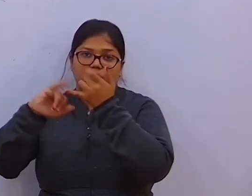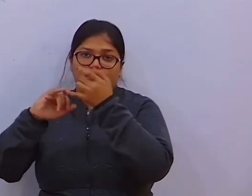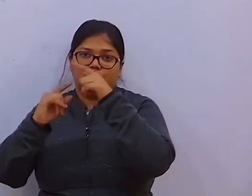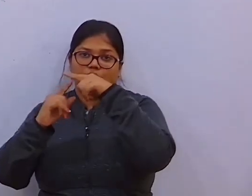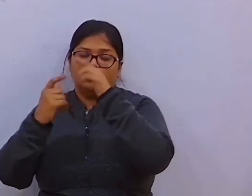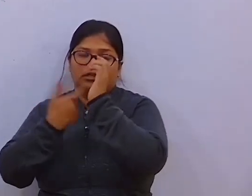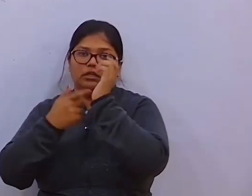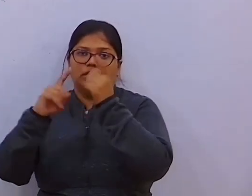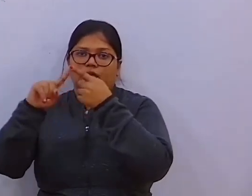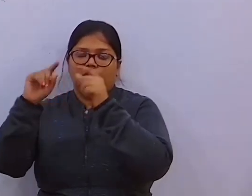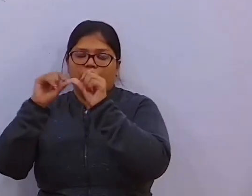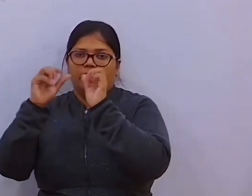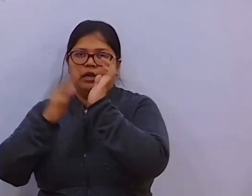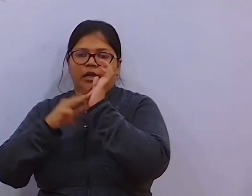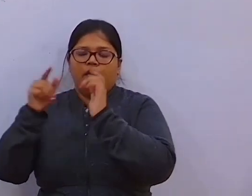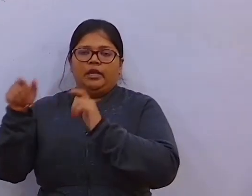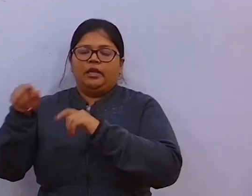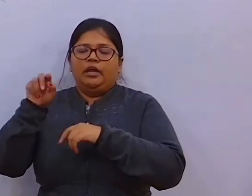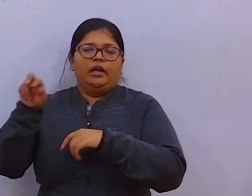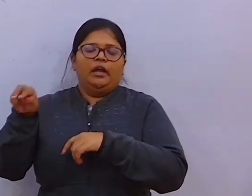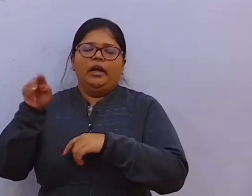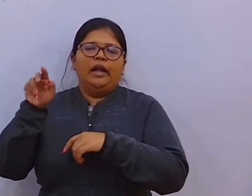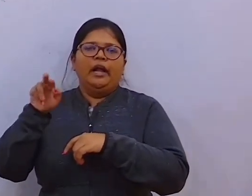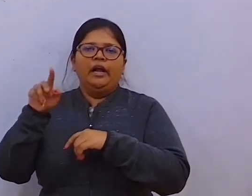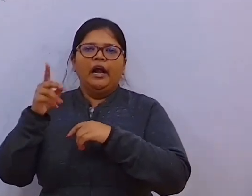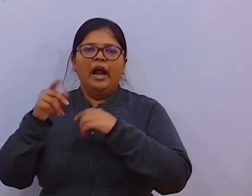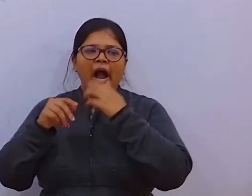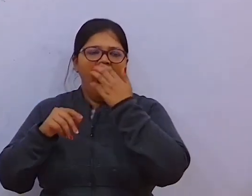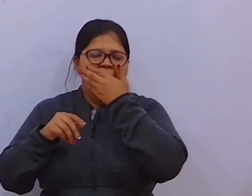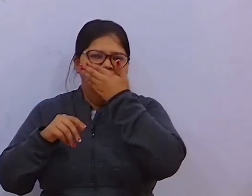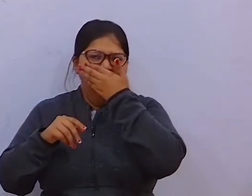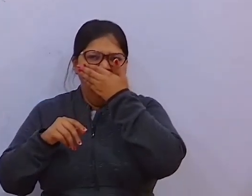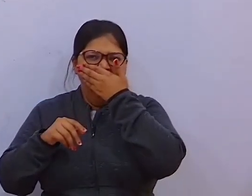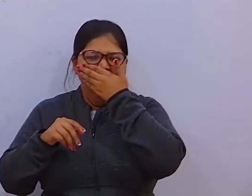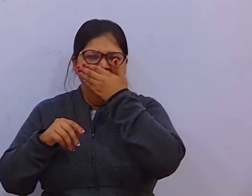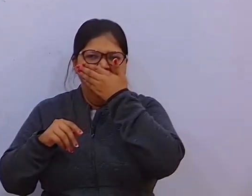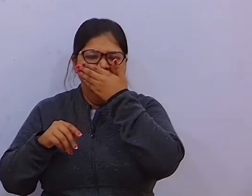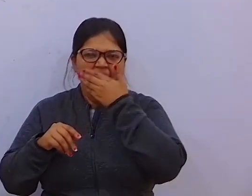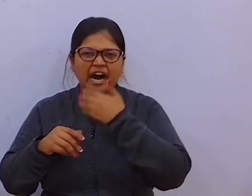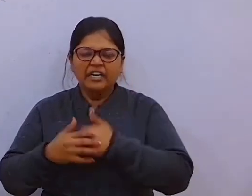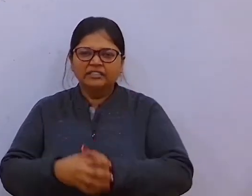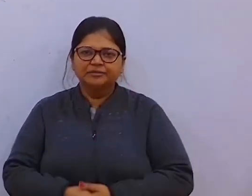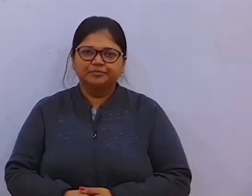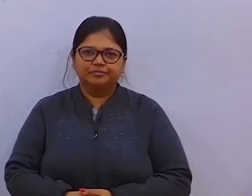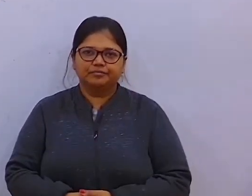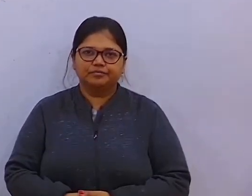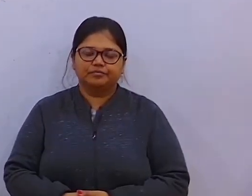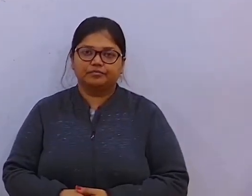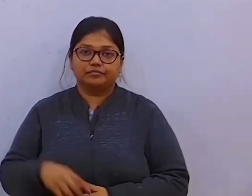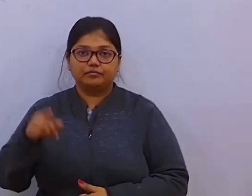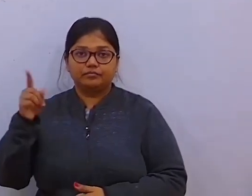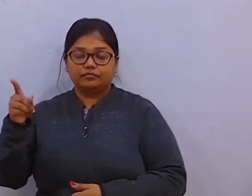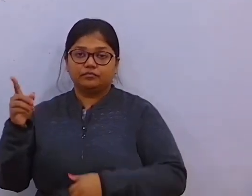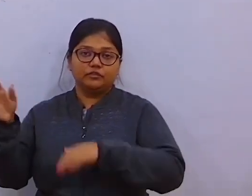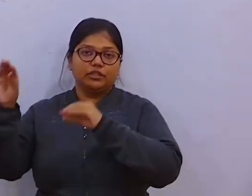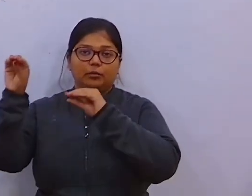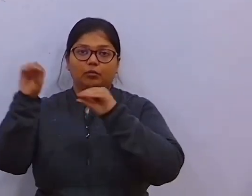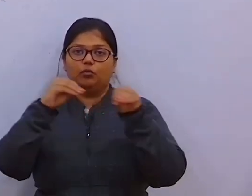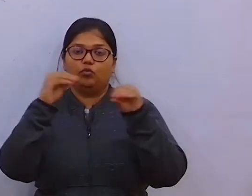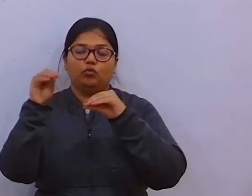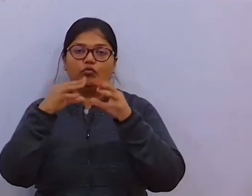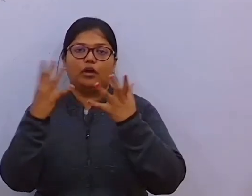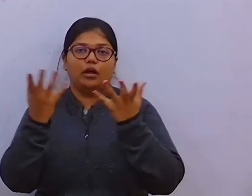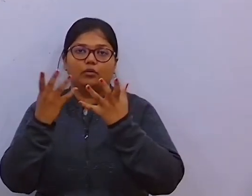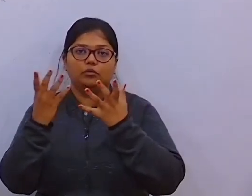से पश्चिमोत्तर, मतलब वो क्या हो रहा था? ऊपर से नीचे आ रहा था। और ये जो पूर्वी जेड स्ट्रीम क्या है? जैसा कि नाम से